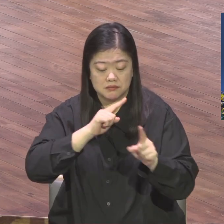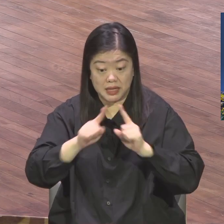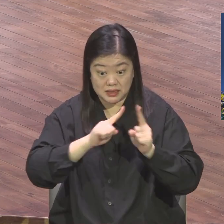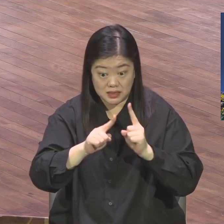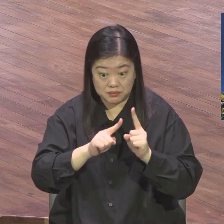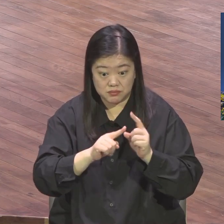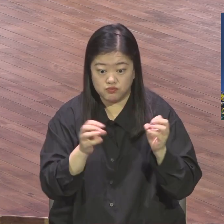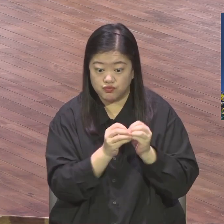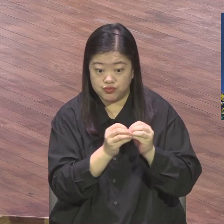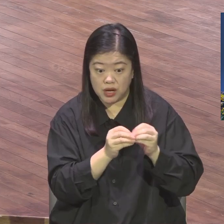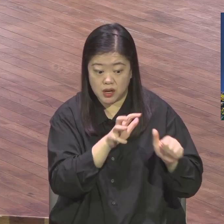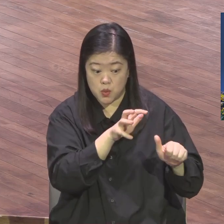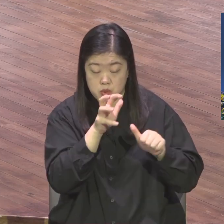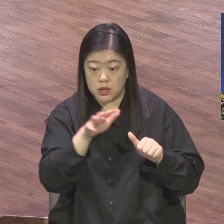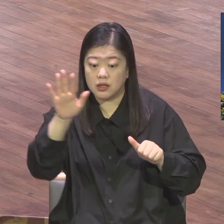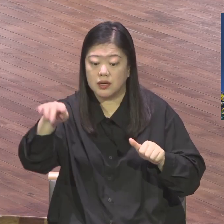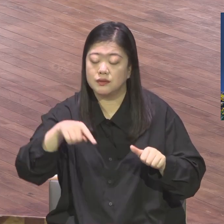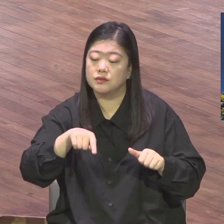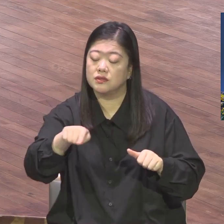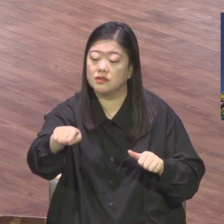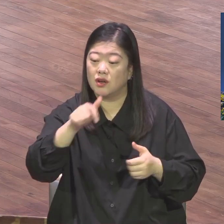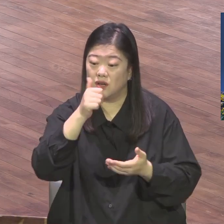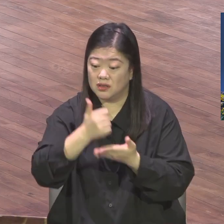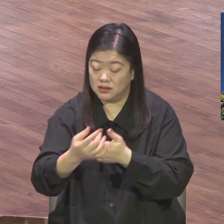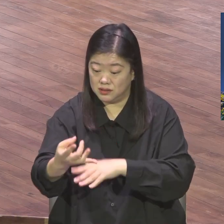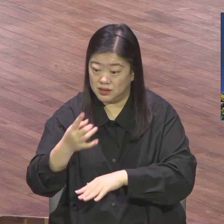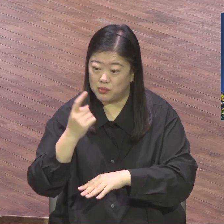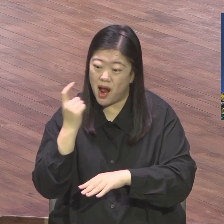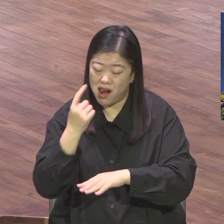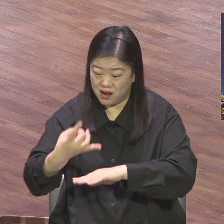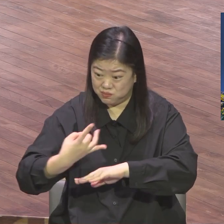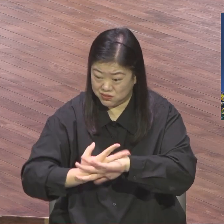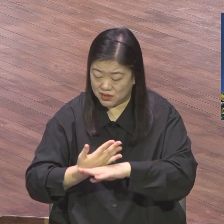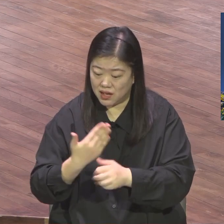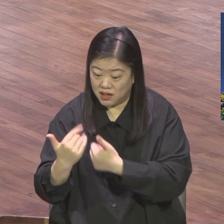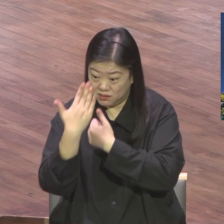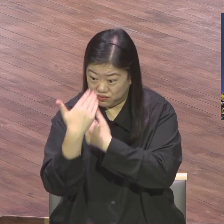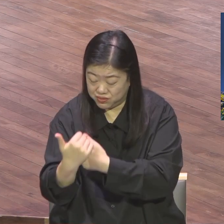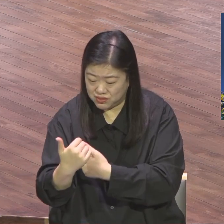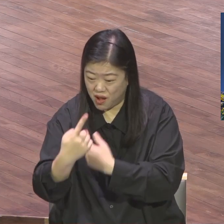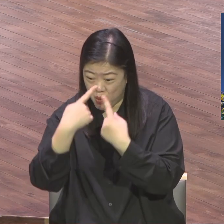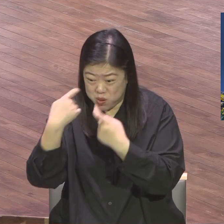다가와도 우리가 거기서 물리칠 수 있는 무기가 뭐냐?